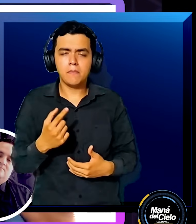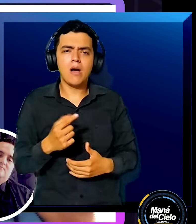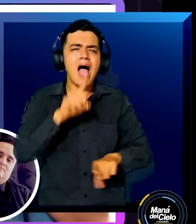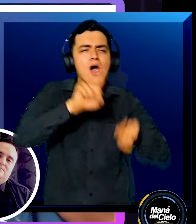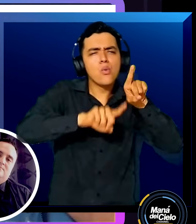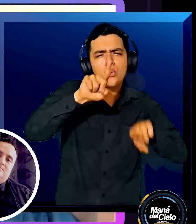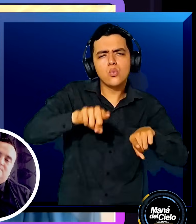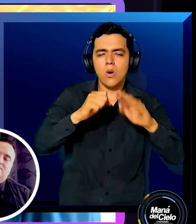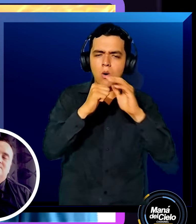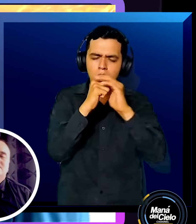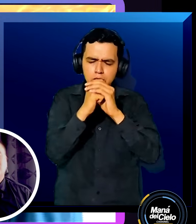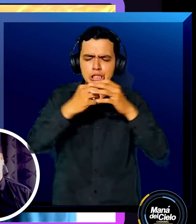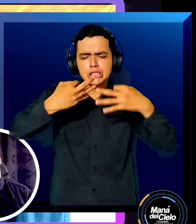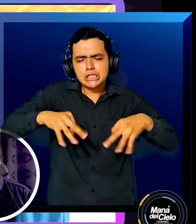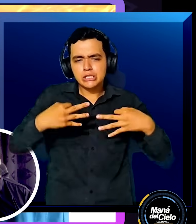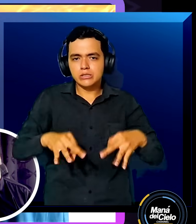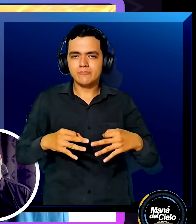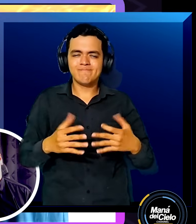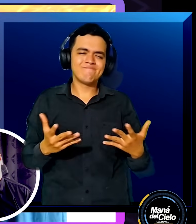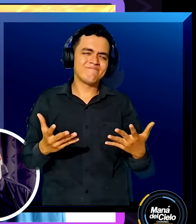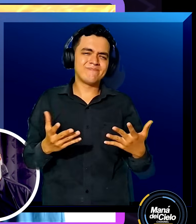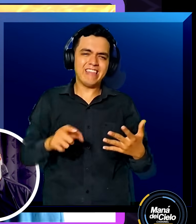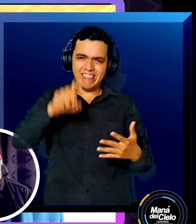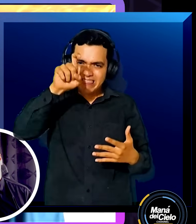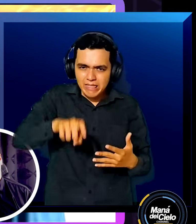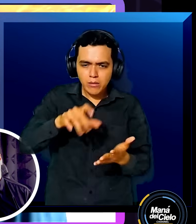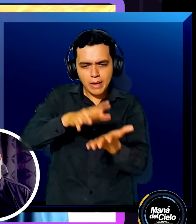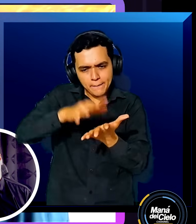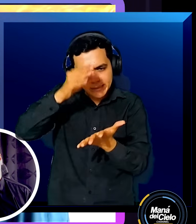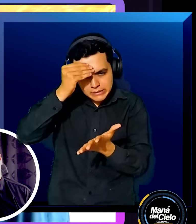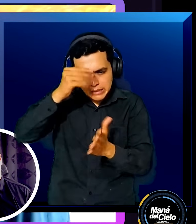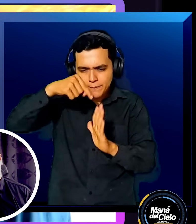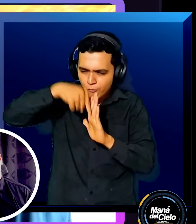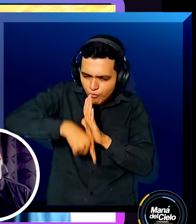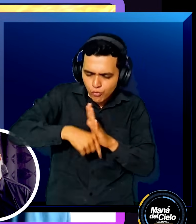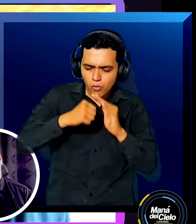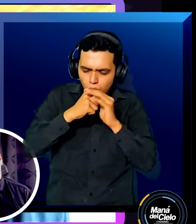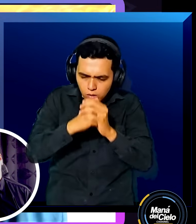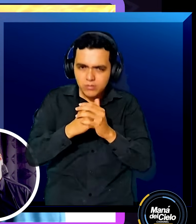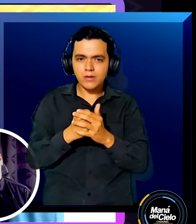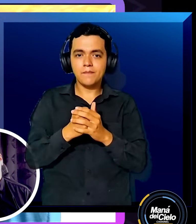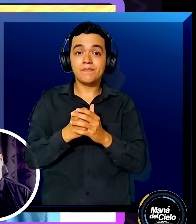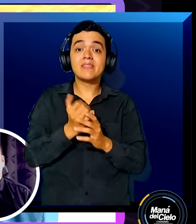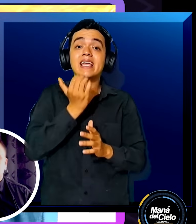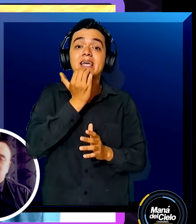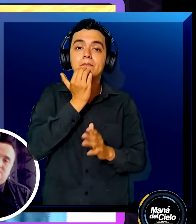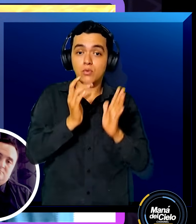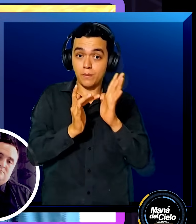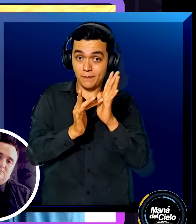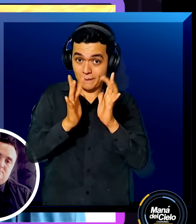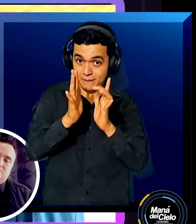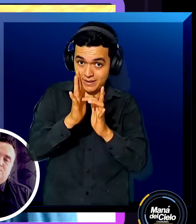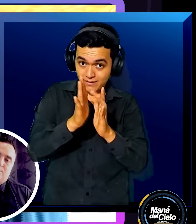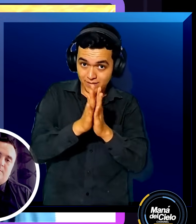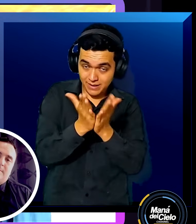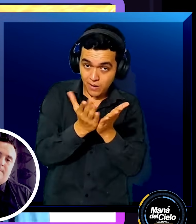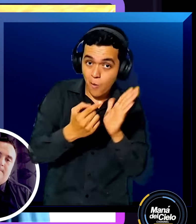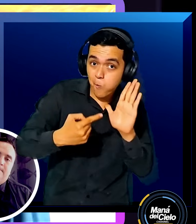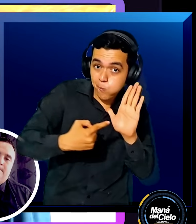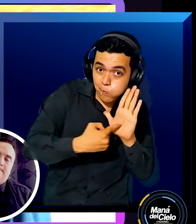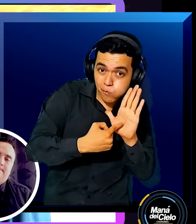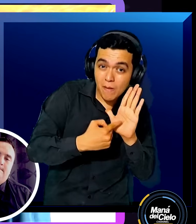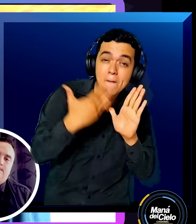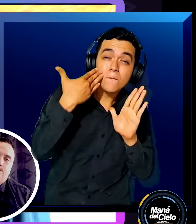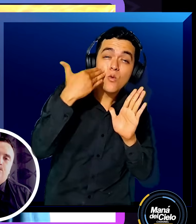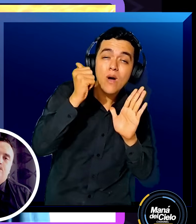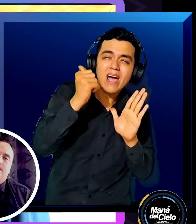Brenda. Dame amor por ella como si fuera mi hija. Me senté, la escuché, la historia. Vivía en las calles de Cali, en un lugar que se